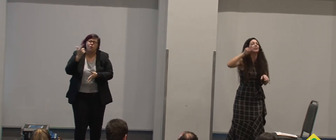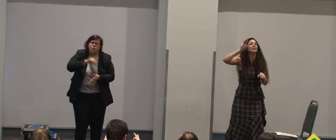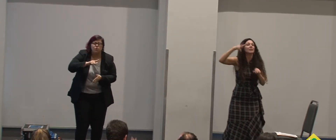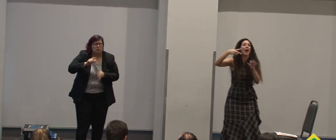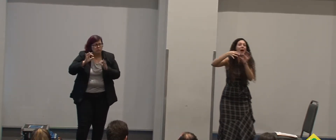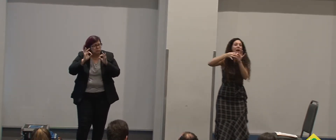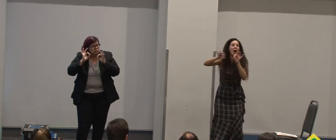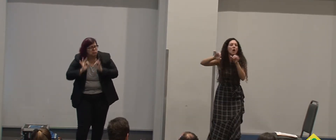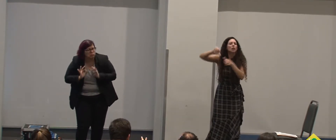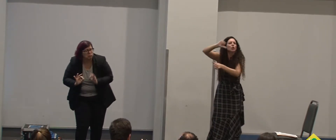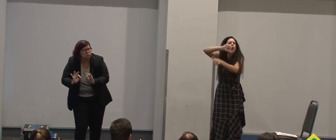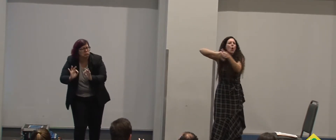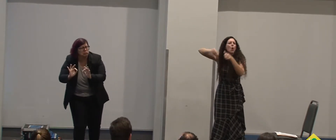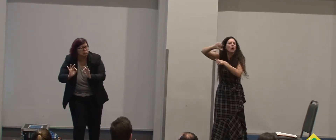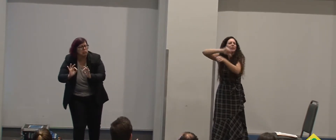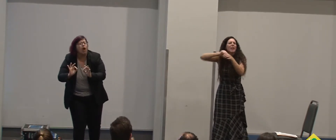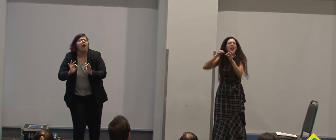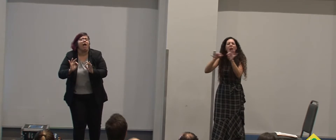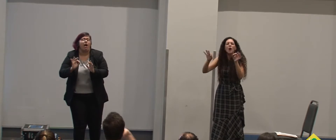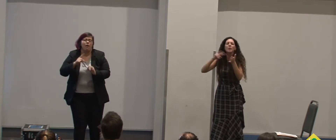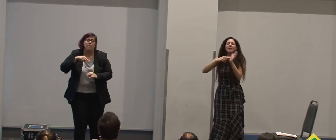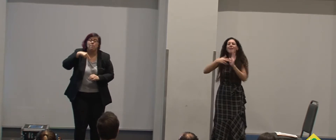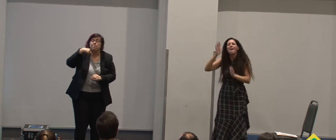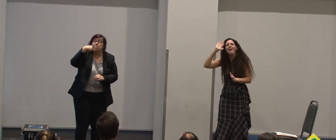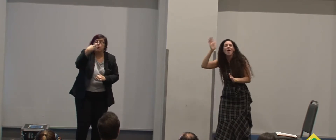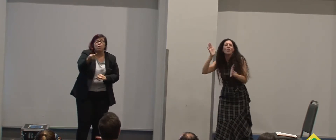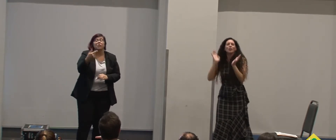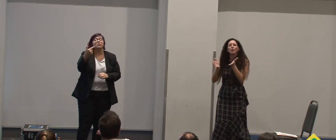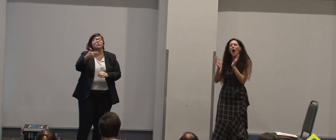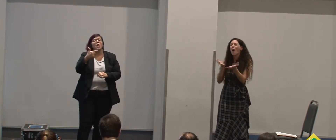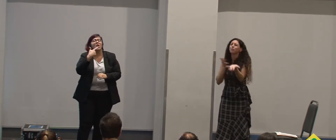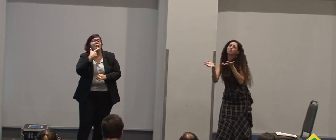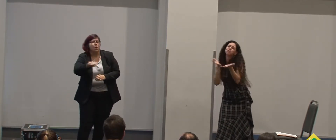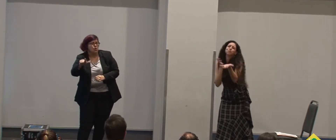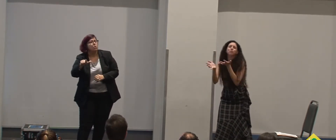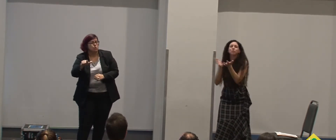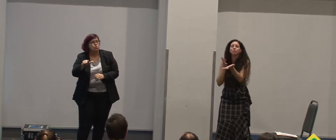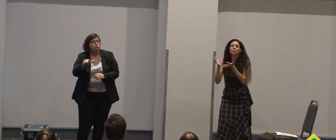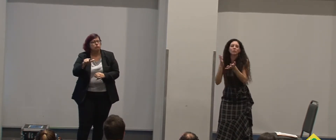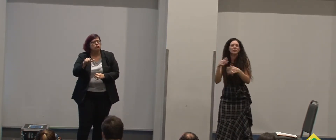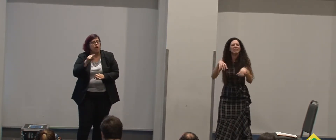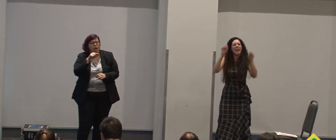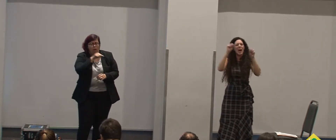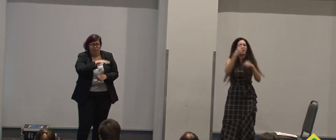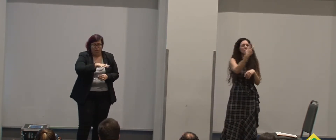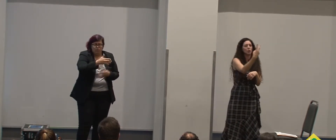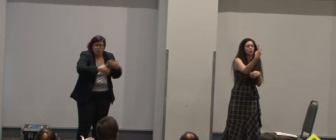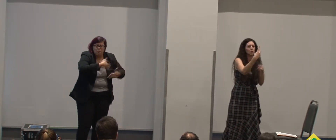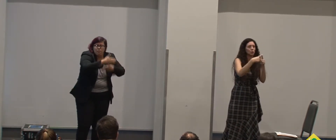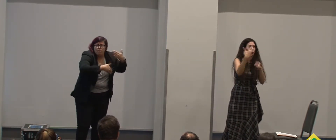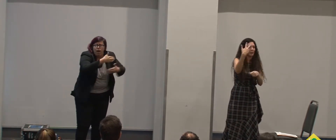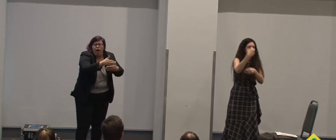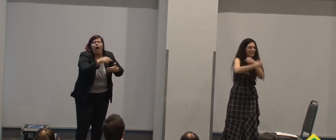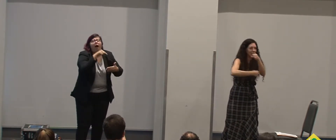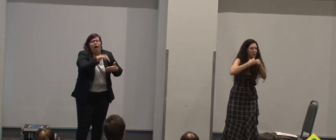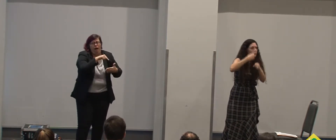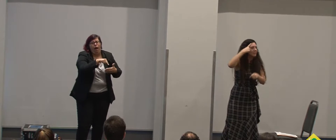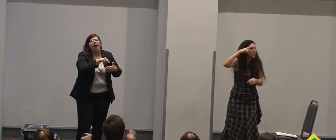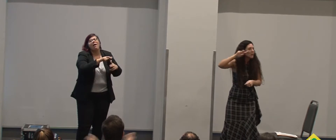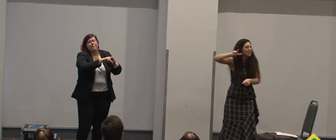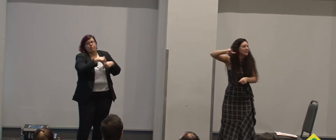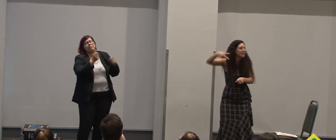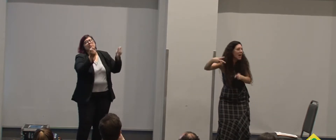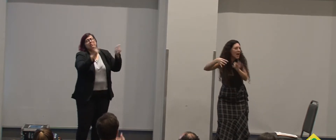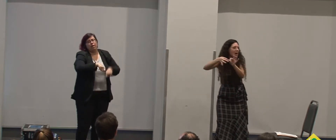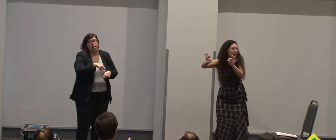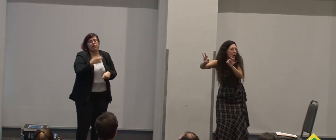da L1, ela consegue, sim, partir para uma segunda língua, aprendendo a modalidade